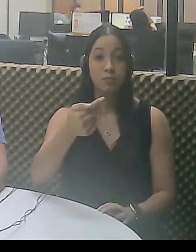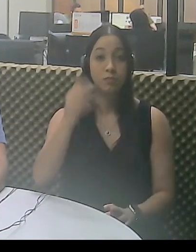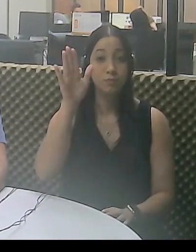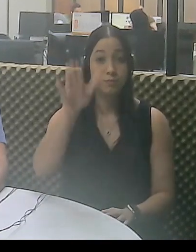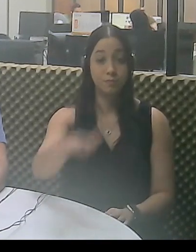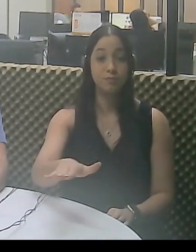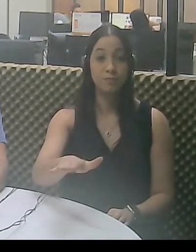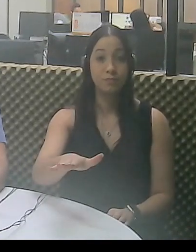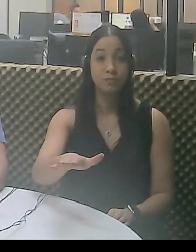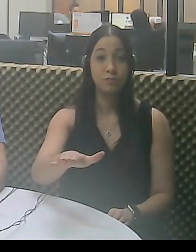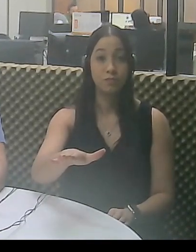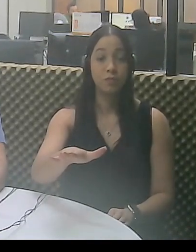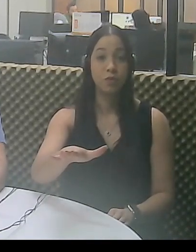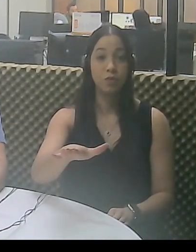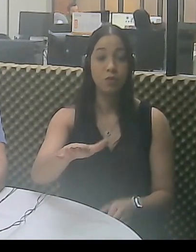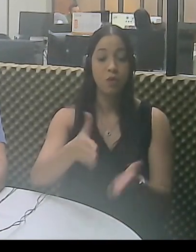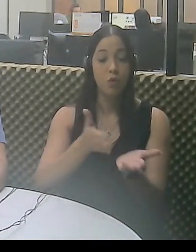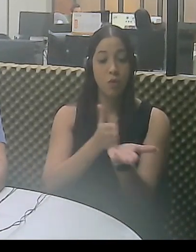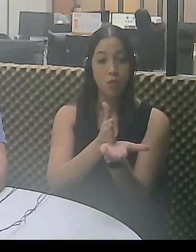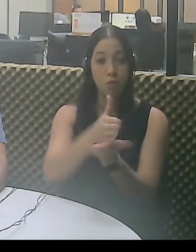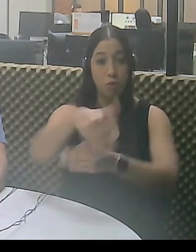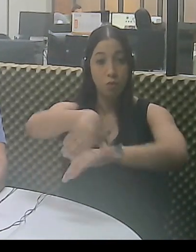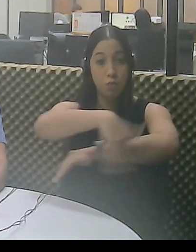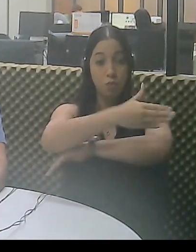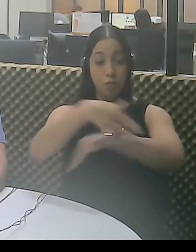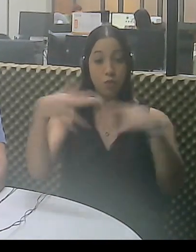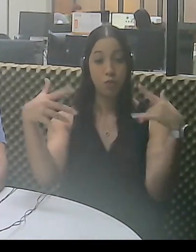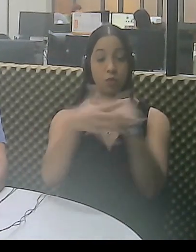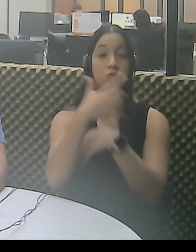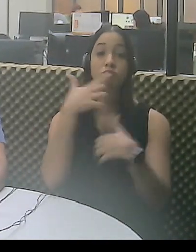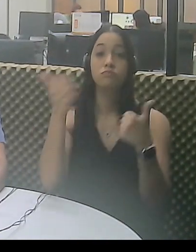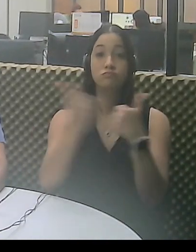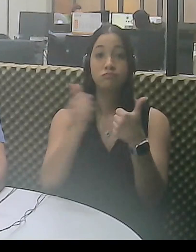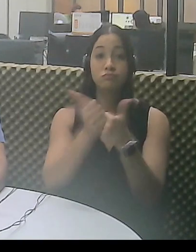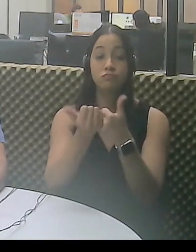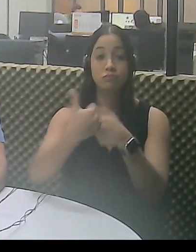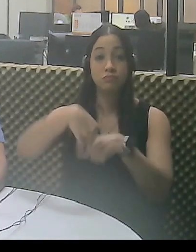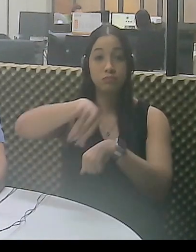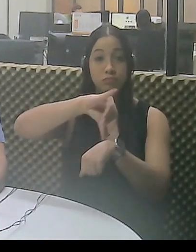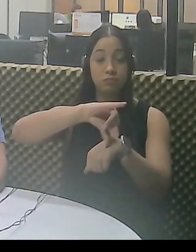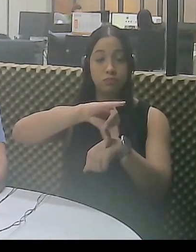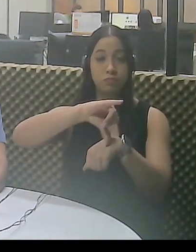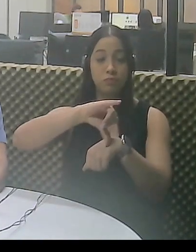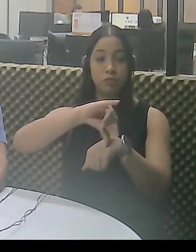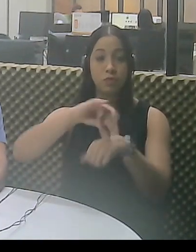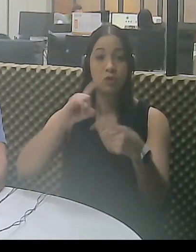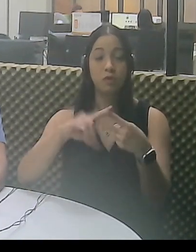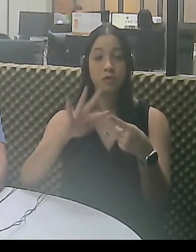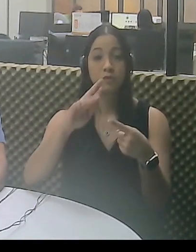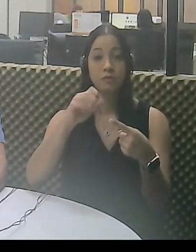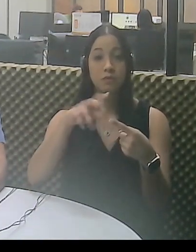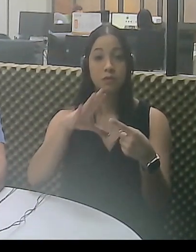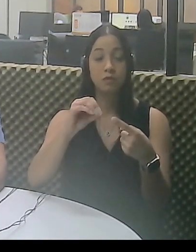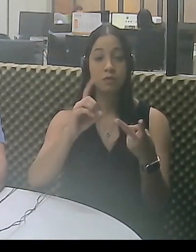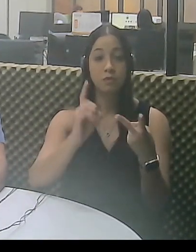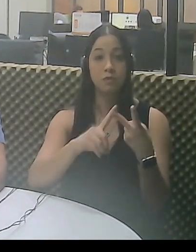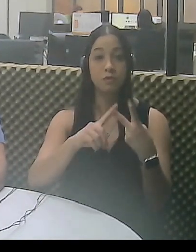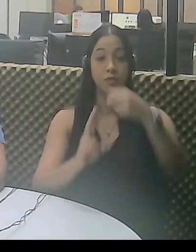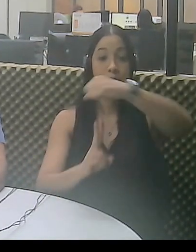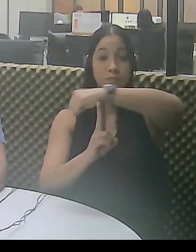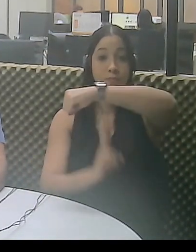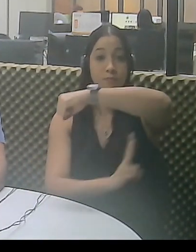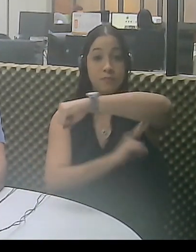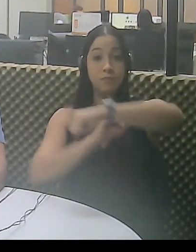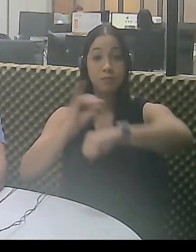horas, uma faixa da Avenida Rondon Pacheco próximo ao canteiro central, entre a Avenida Francisco Galassi e o viaduto